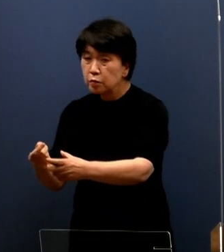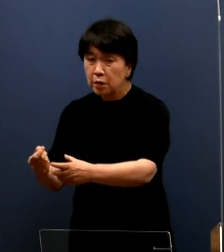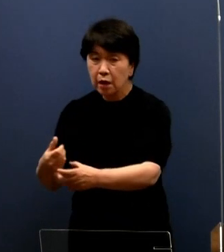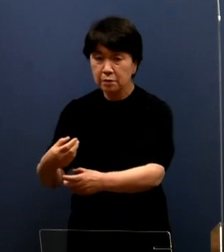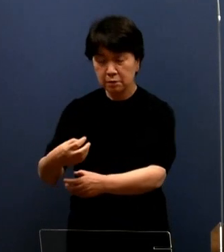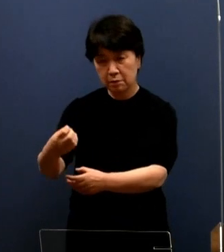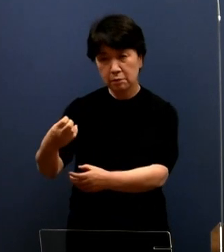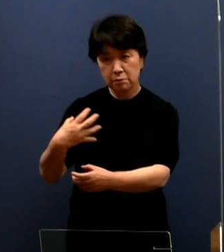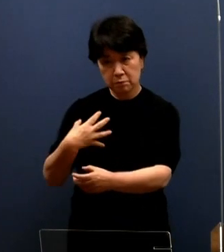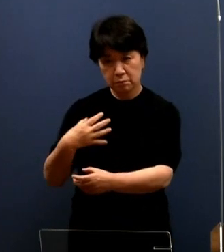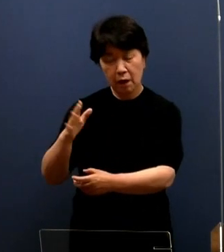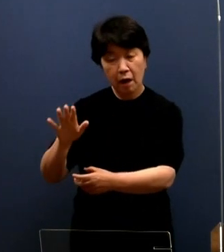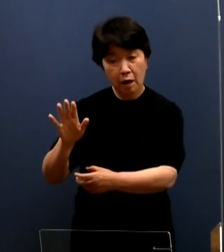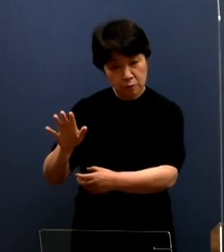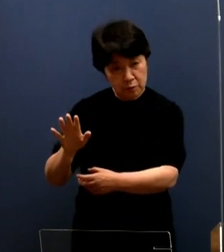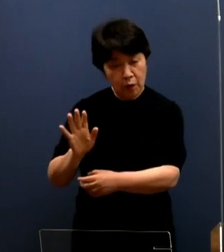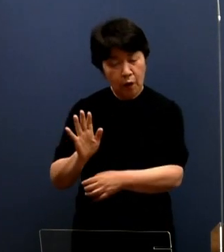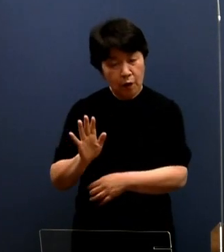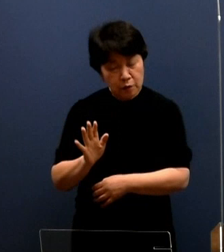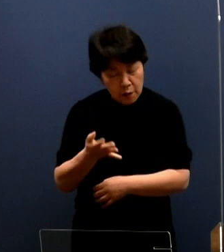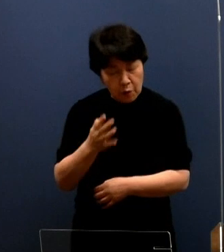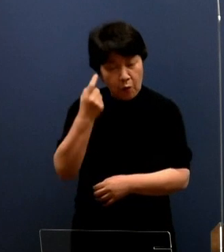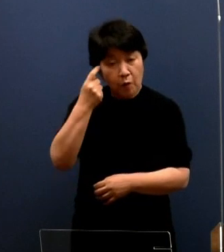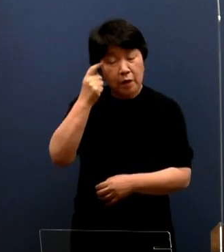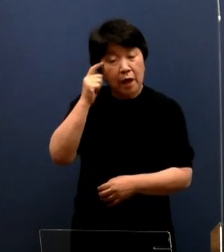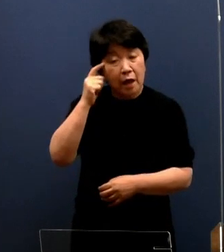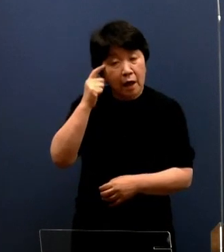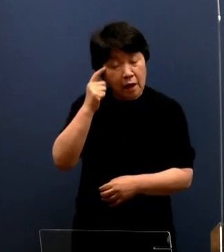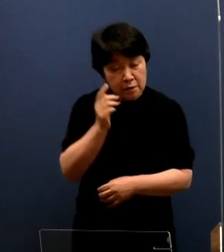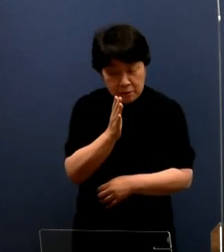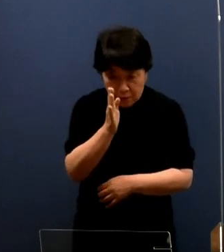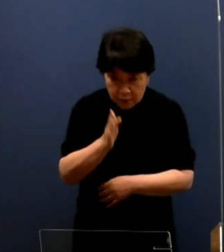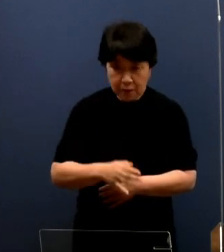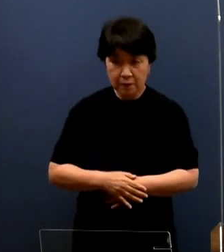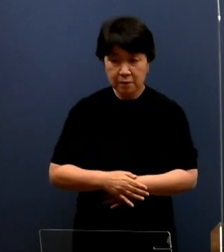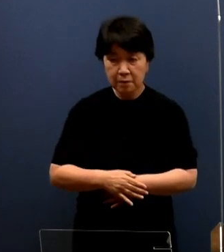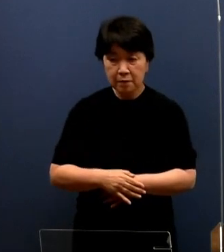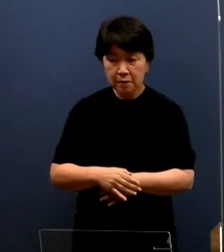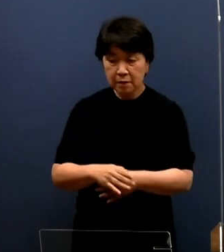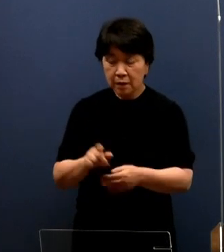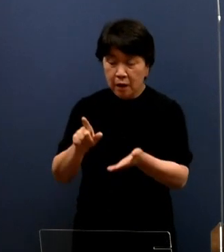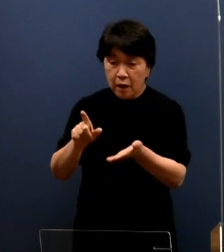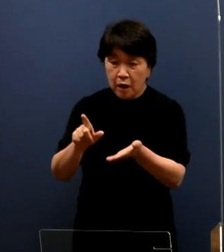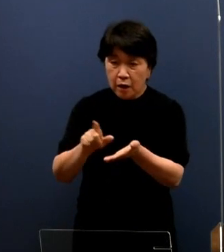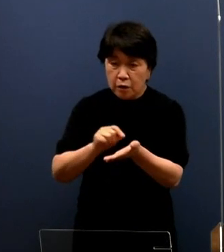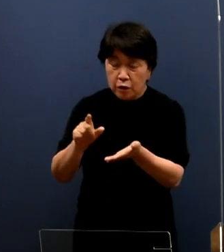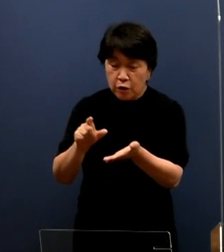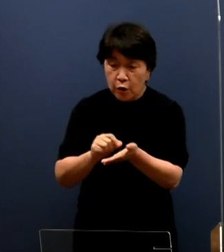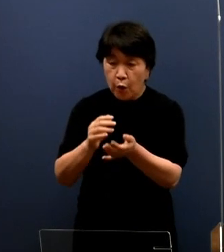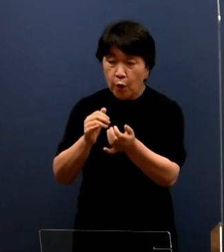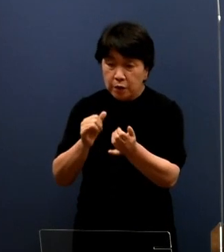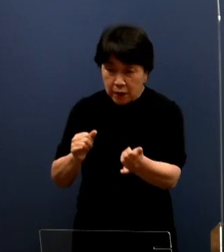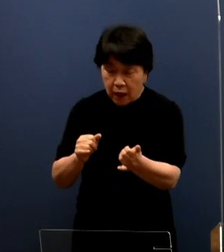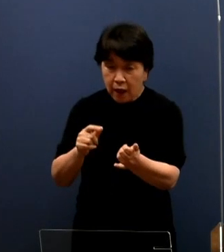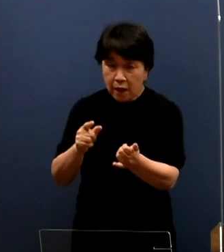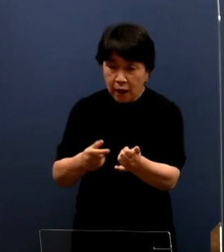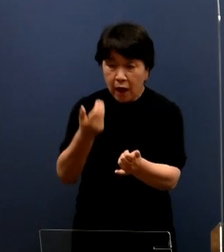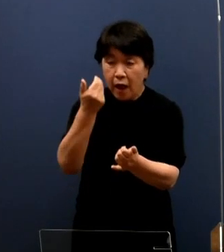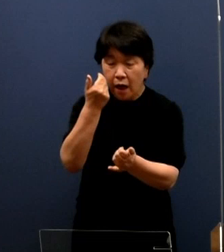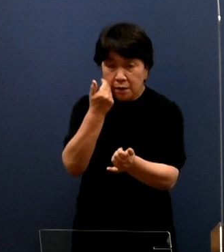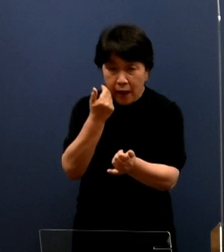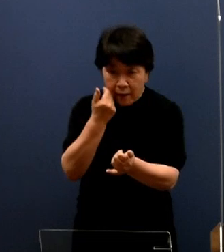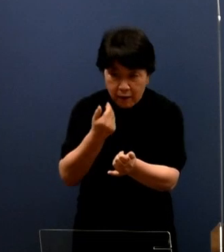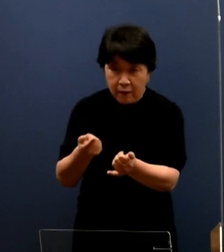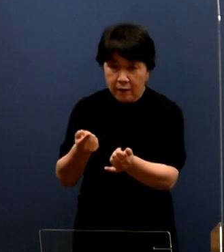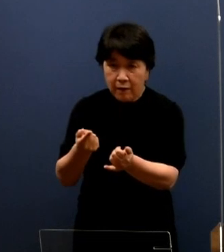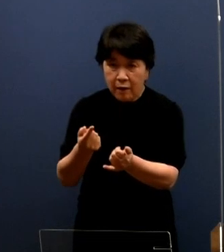はこれはよくよく考えてください。今申し上げた施設というのは、利用者が特定されている、継続して同じ人が同